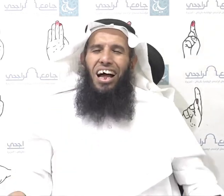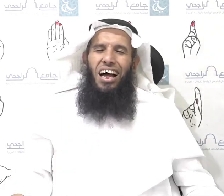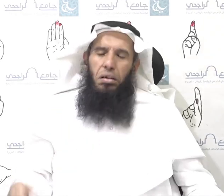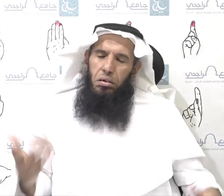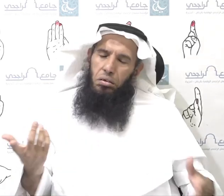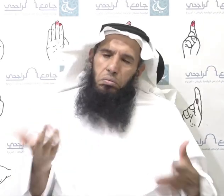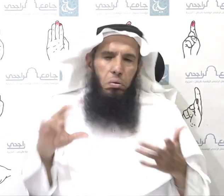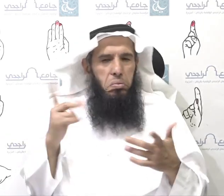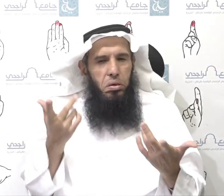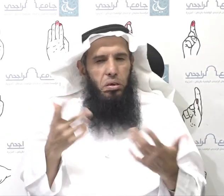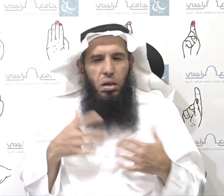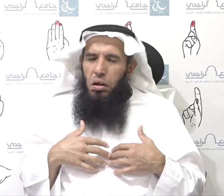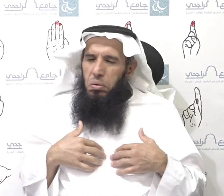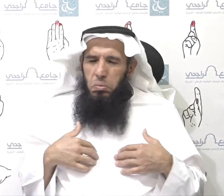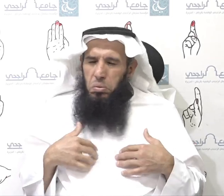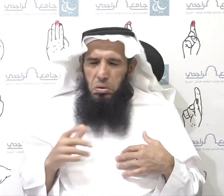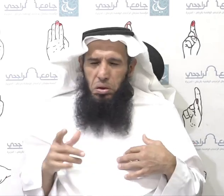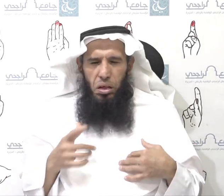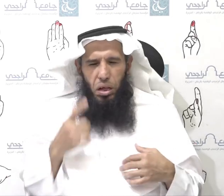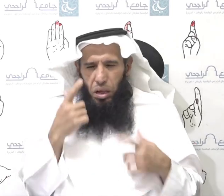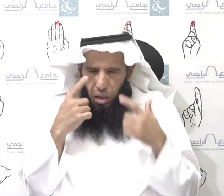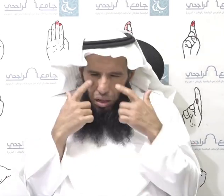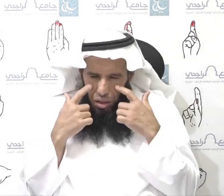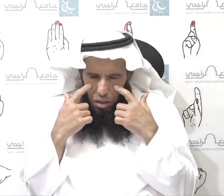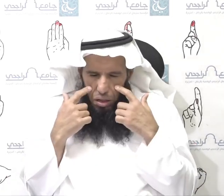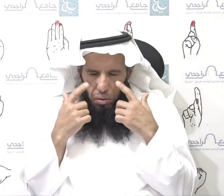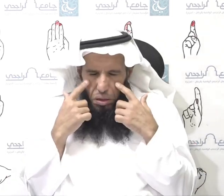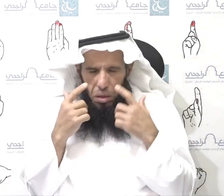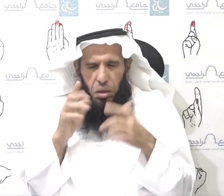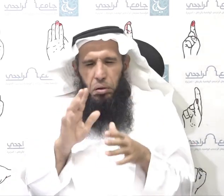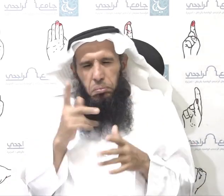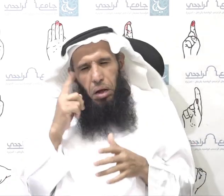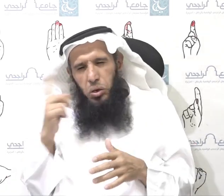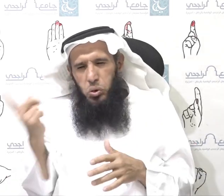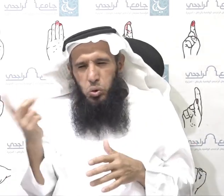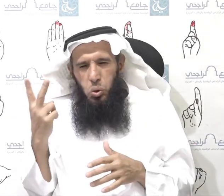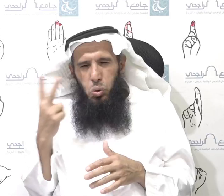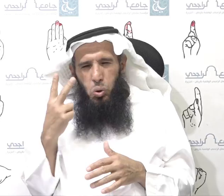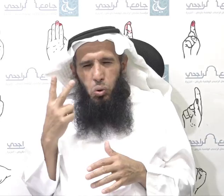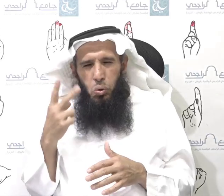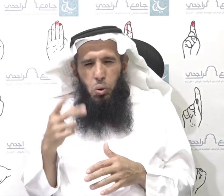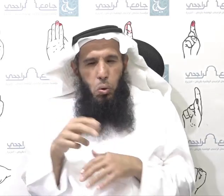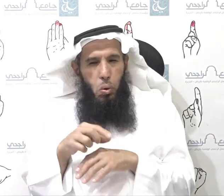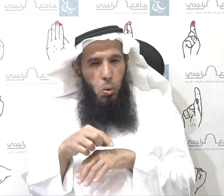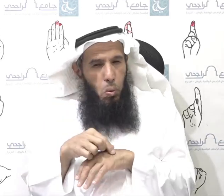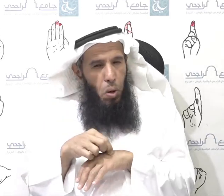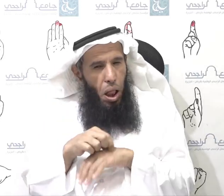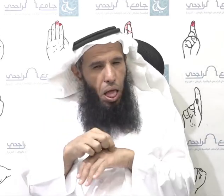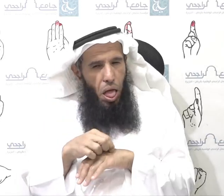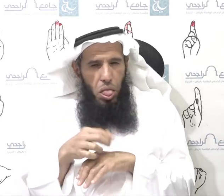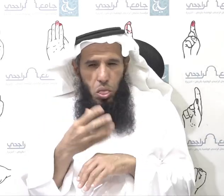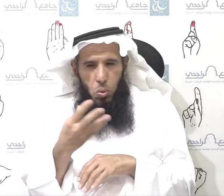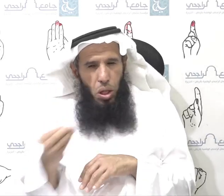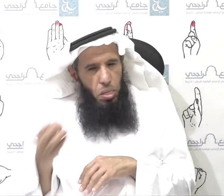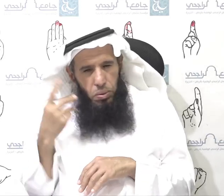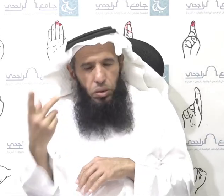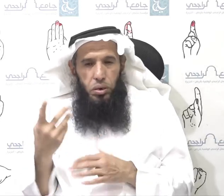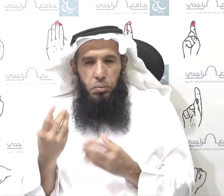وإنما يوارون دمعتهم تحت بسمتهم، فلنمسحها نحن منهم، ولنكن بجوارهم